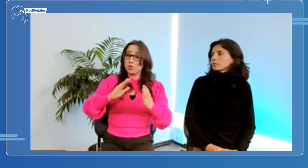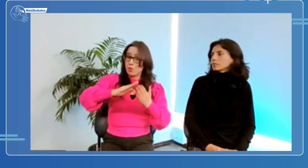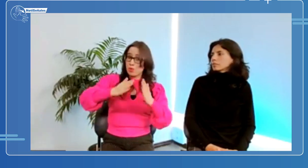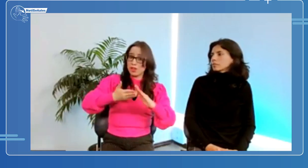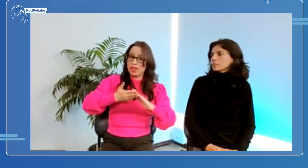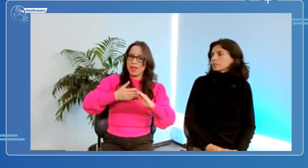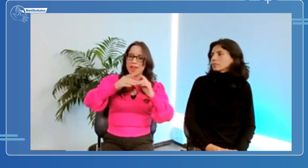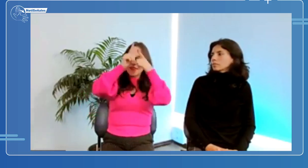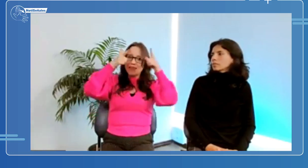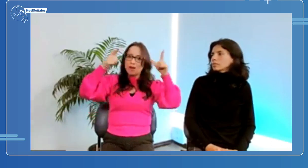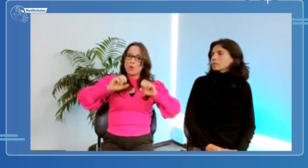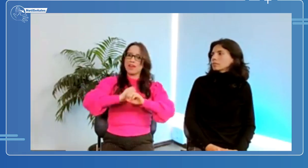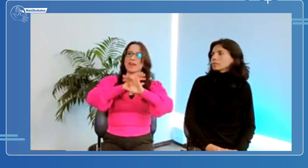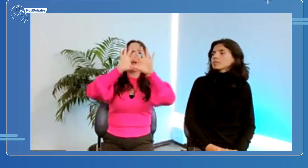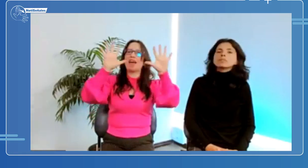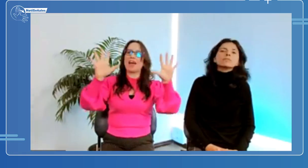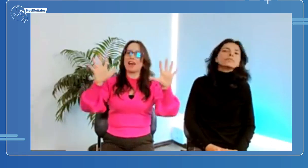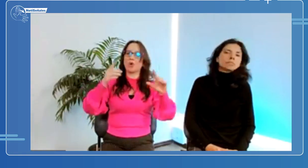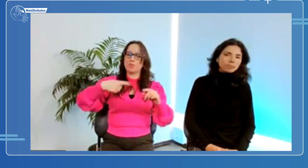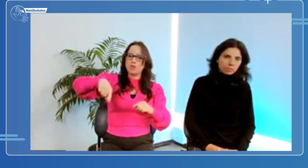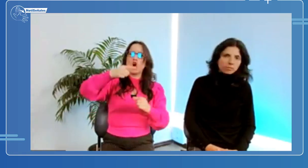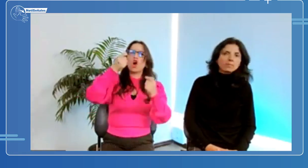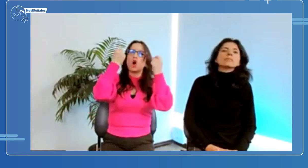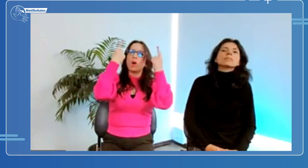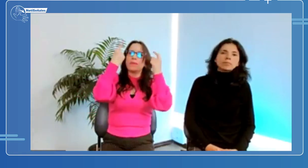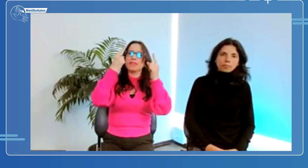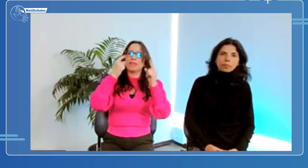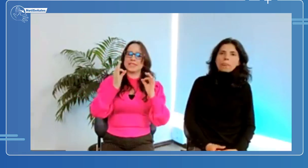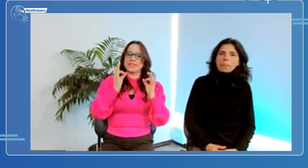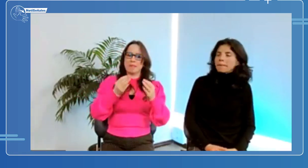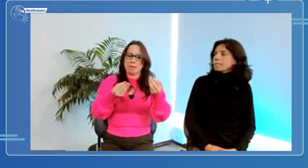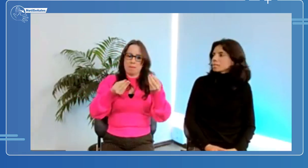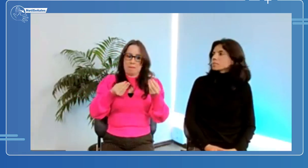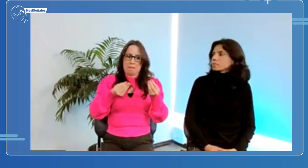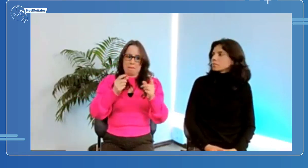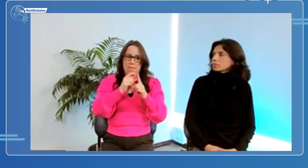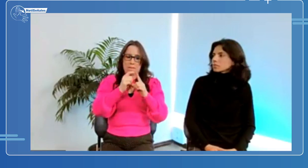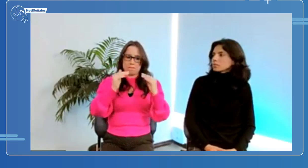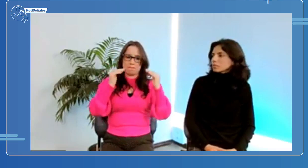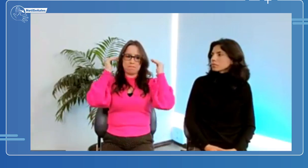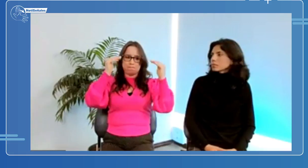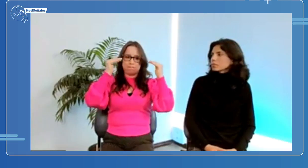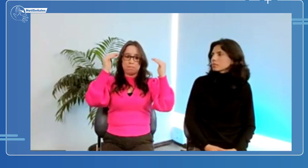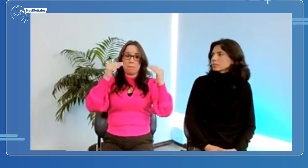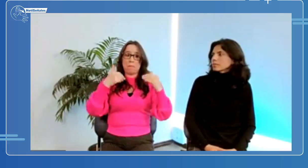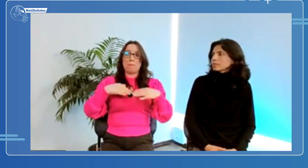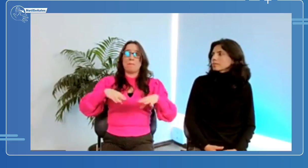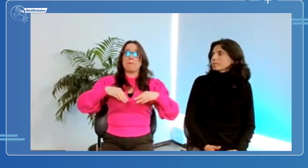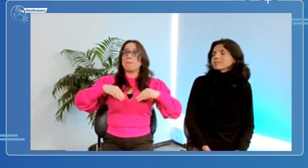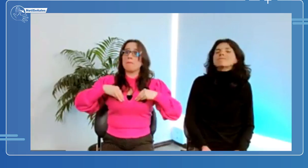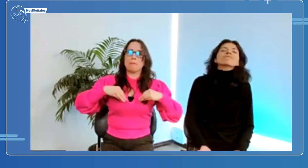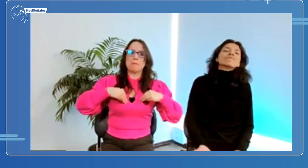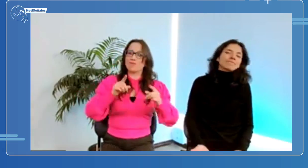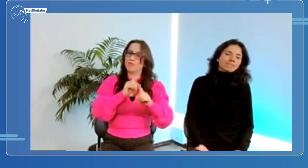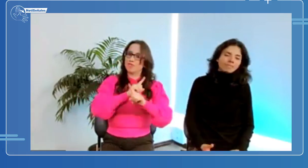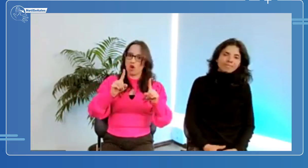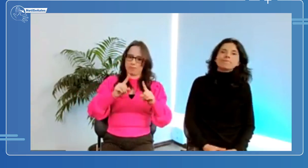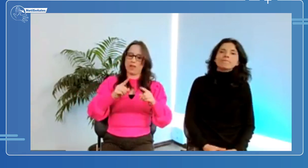de brindarle a la comunidad un lenguaje claro, comprensible, asertivo, para que